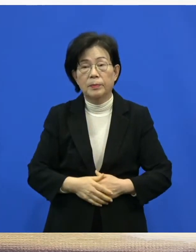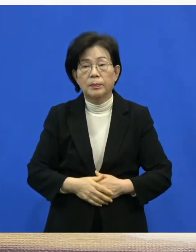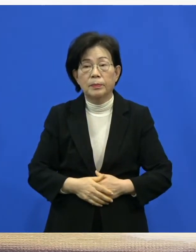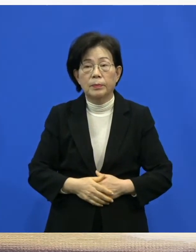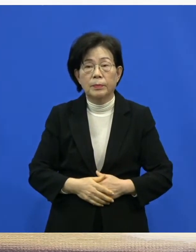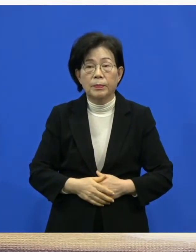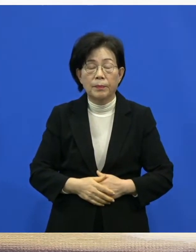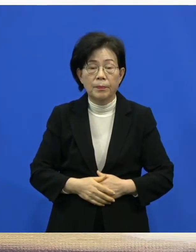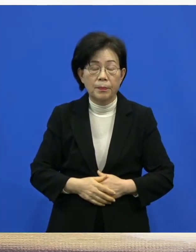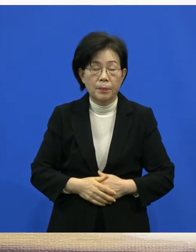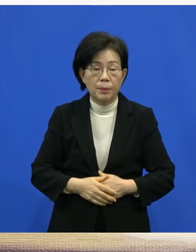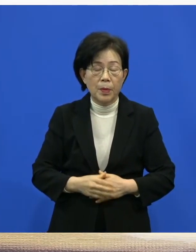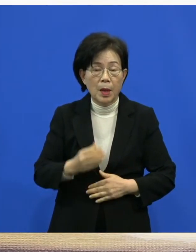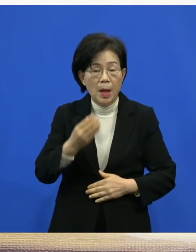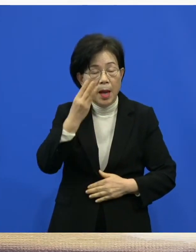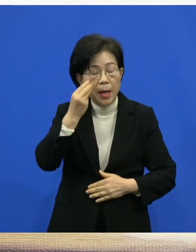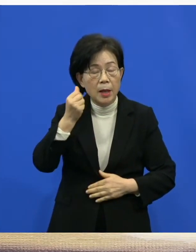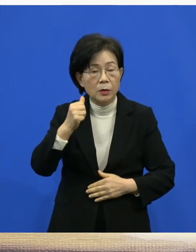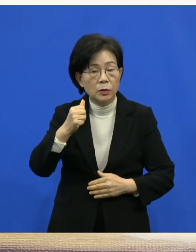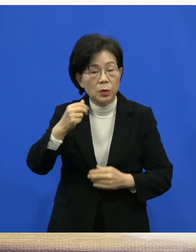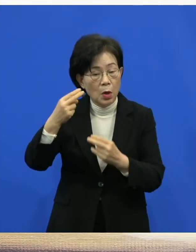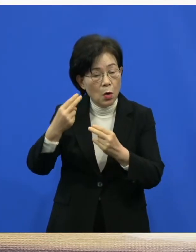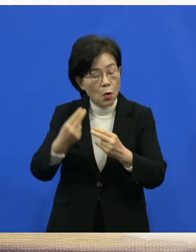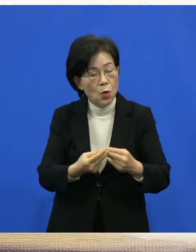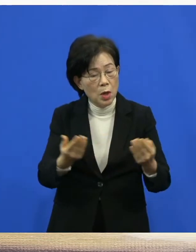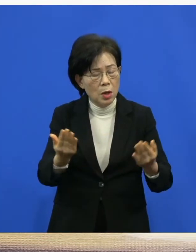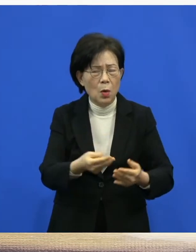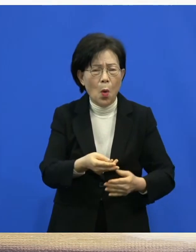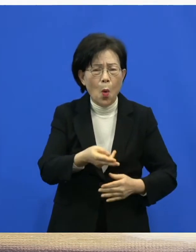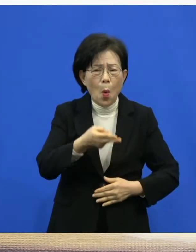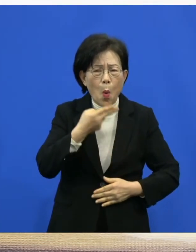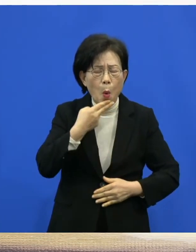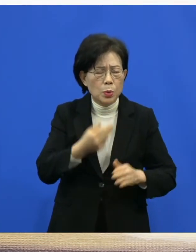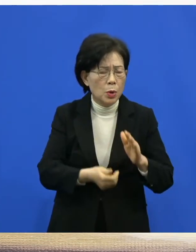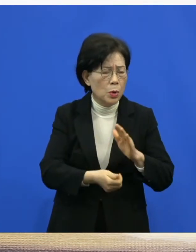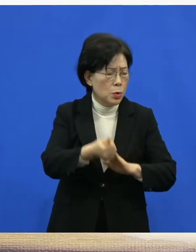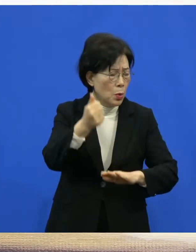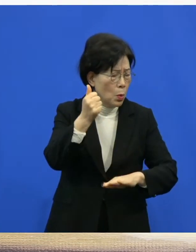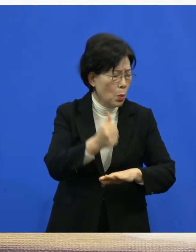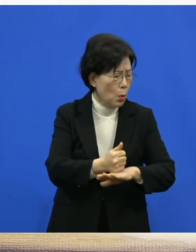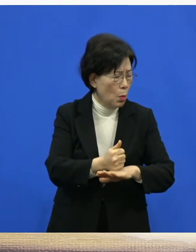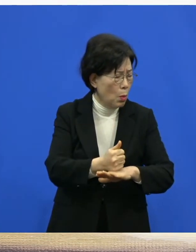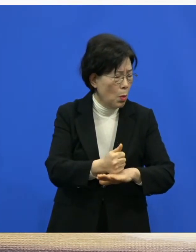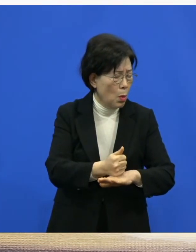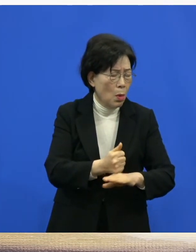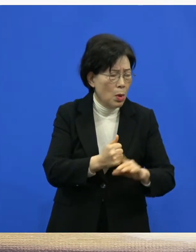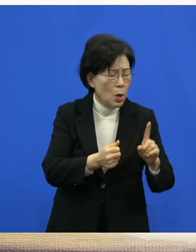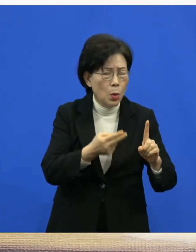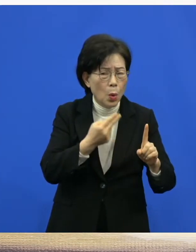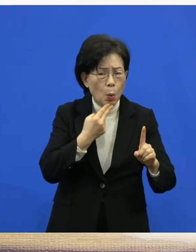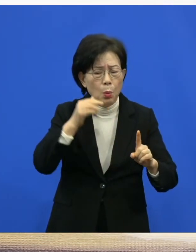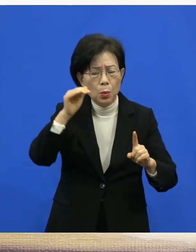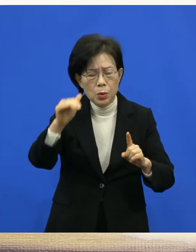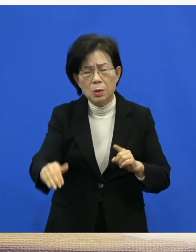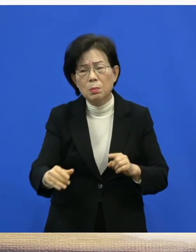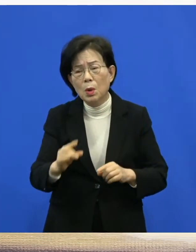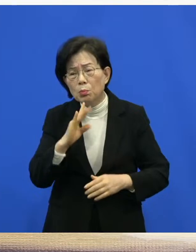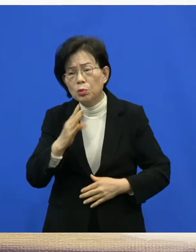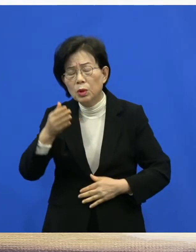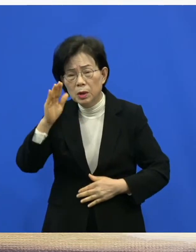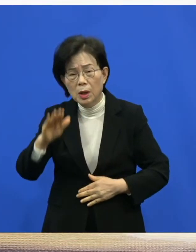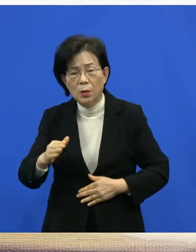근데 그 들어보면 형통과 어울리는 애는 하나도 없어요. 성공과 정반대. 근데 성경은 형통이라고